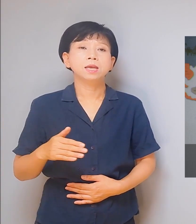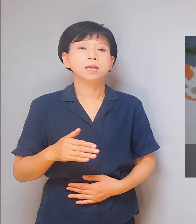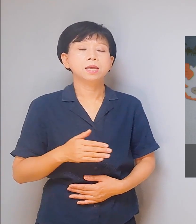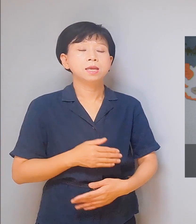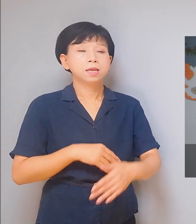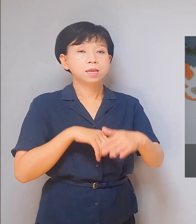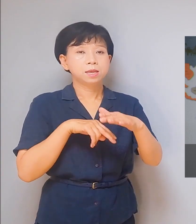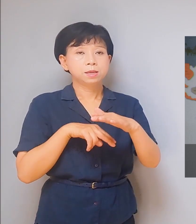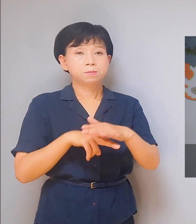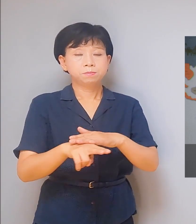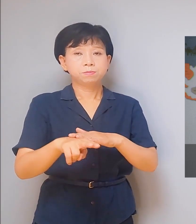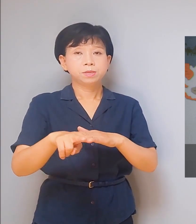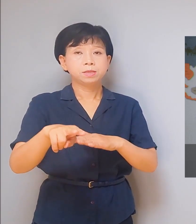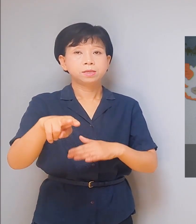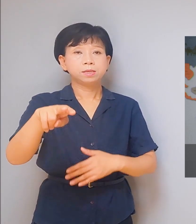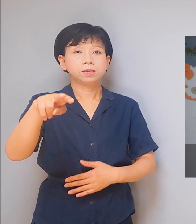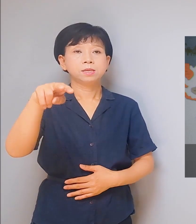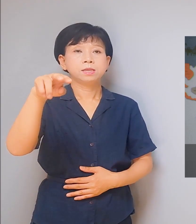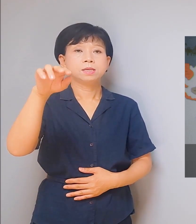우리의